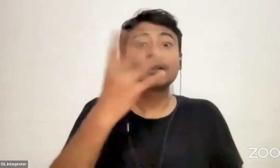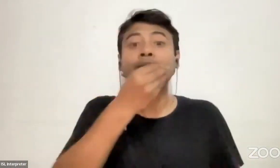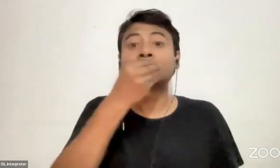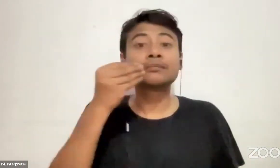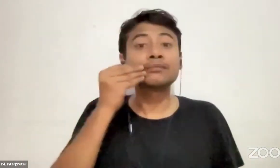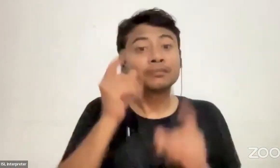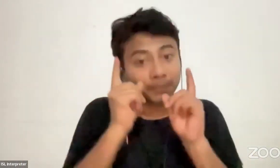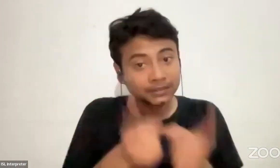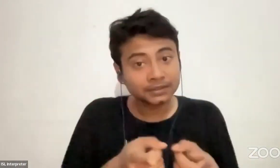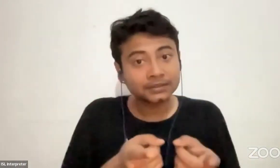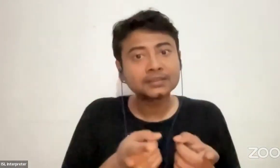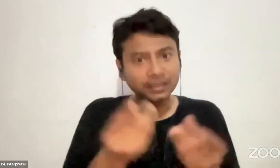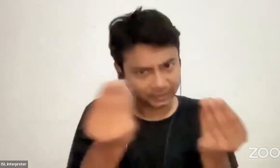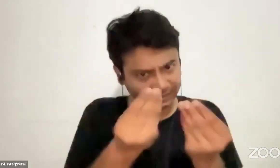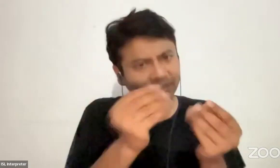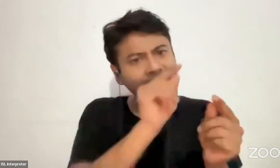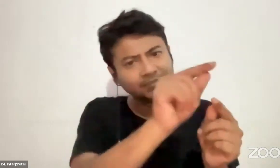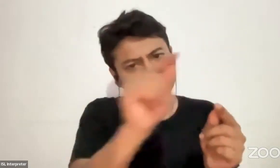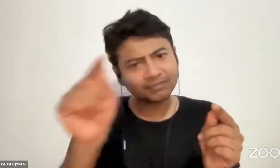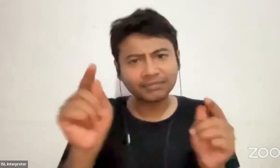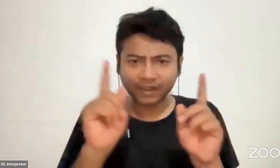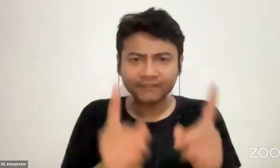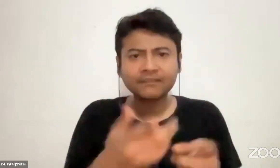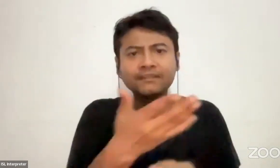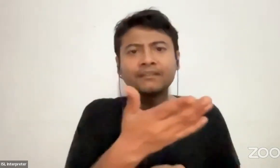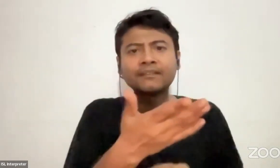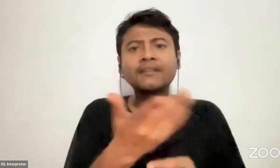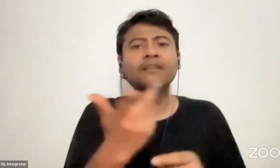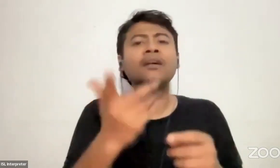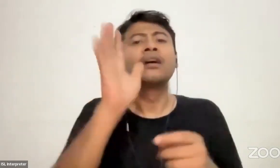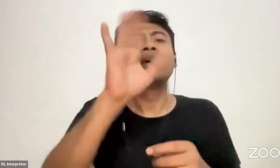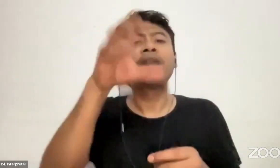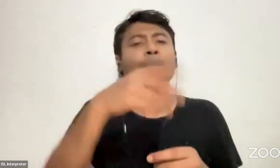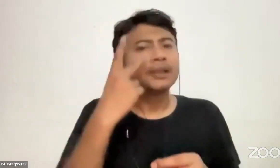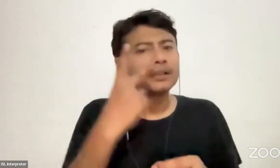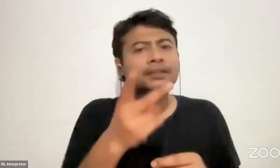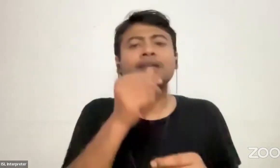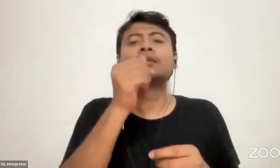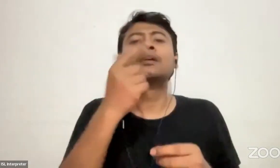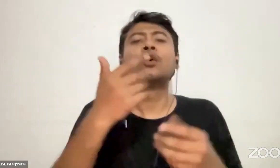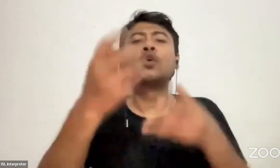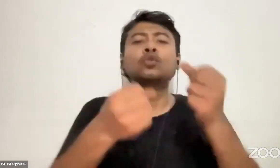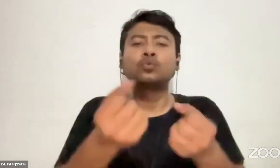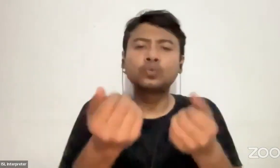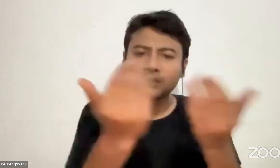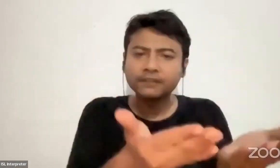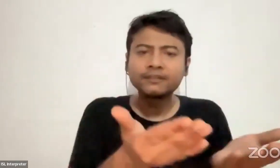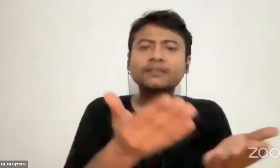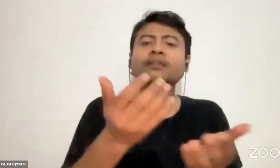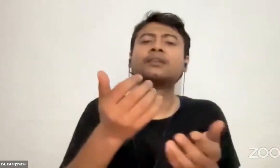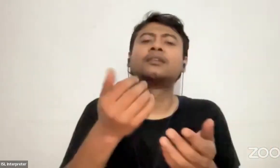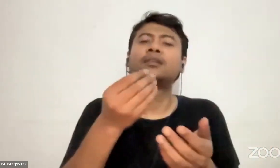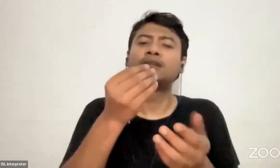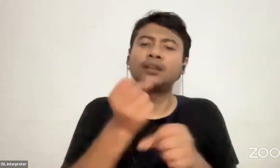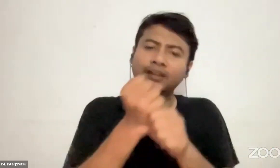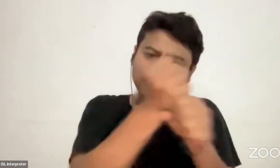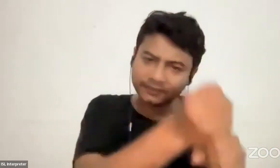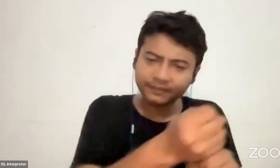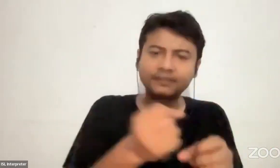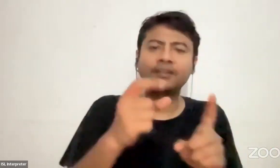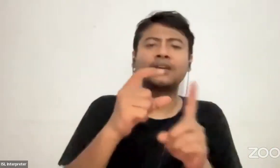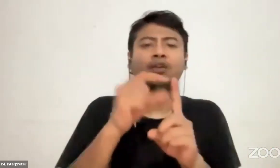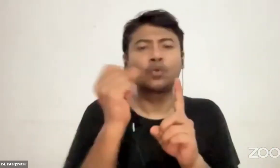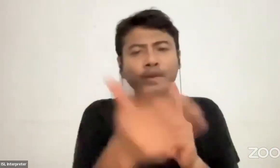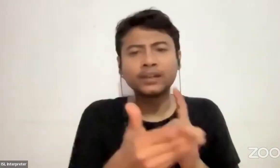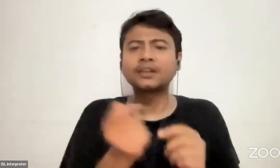जीवन में कुछ, नहीं तो क्या होगा कुत्ते बिल्ली की तरह कहीं भी जो है खा रहा है, कहीं भी सो रहा है, कहीं भी बच्चे पैदा कर